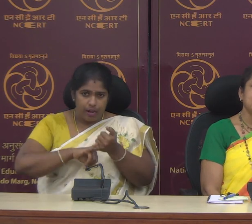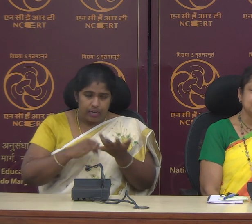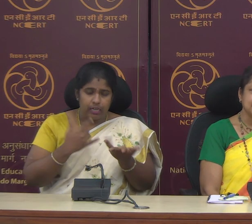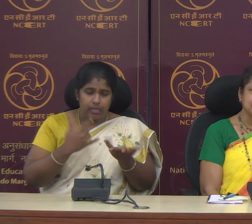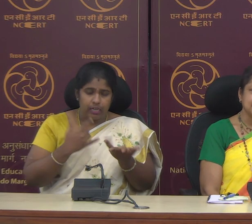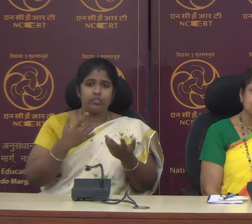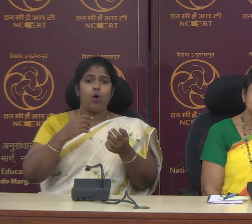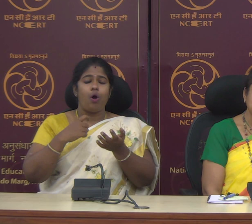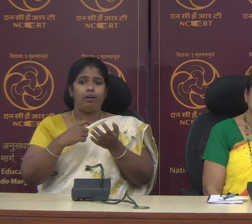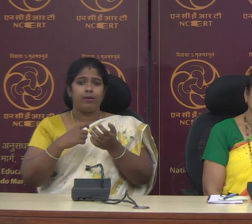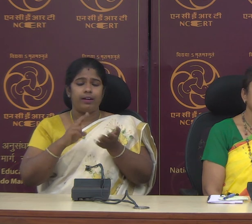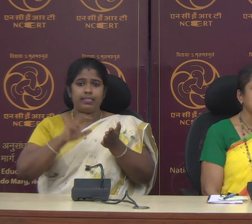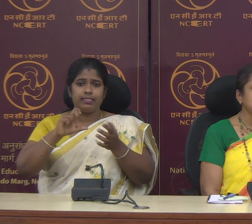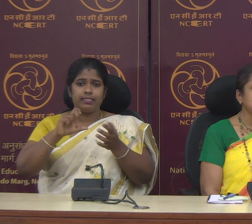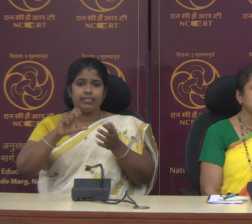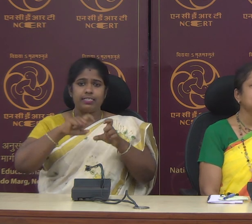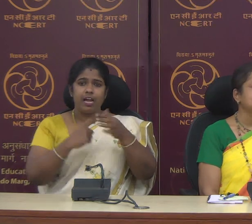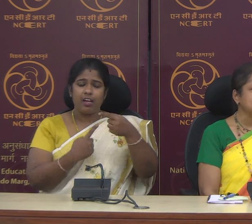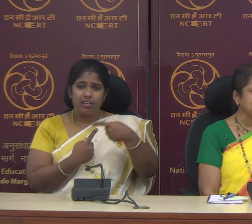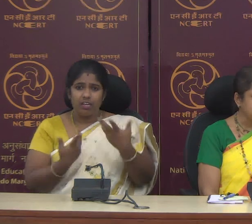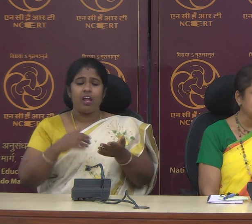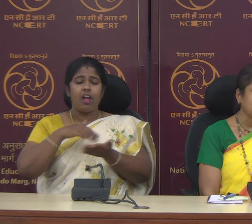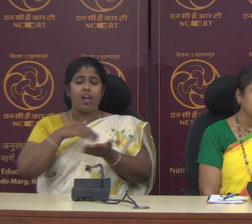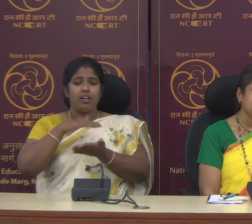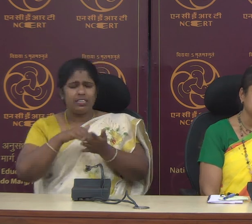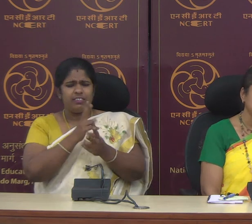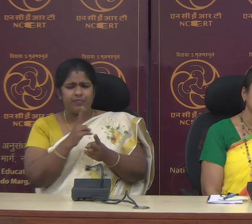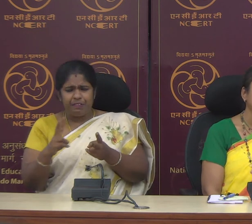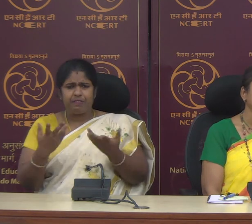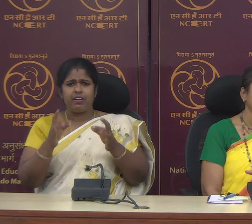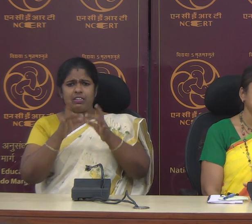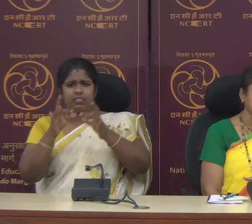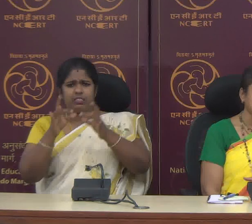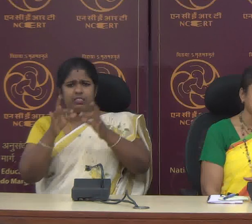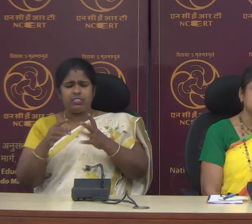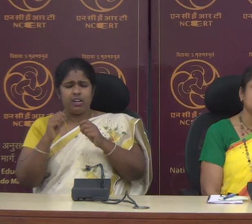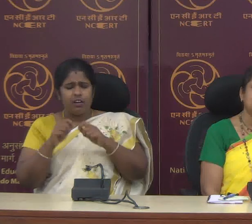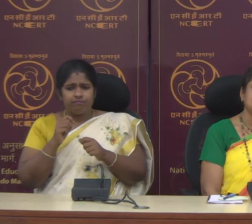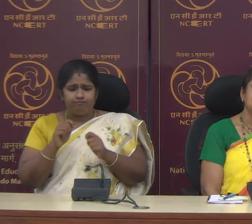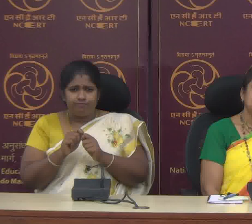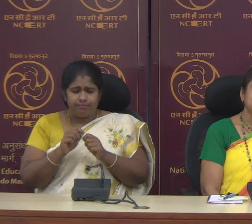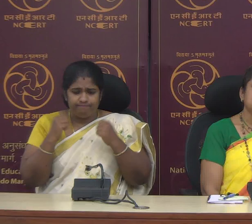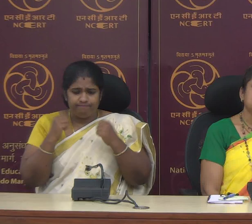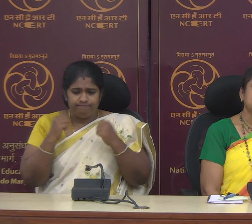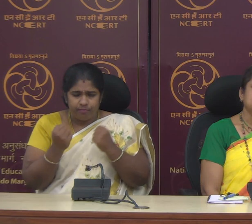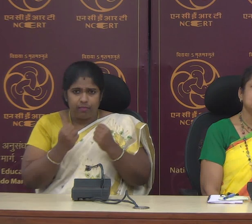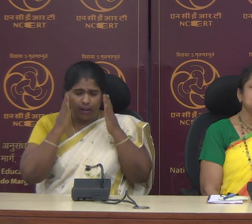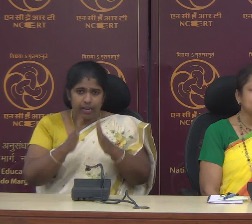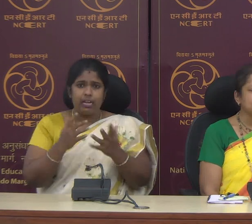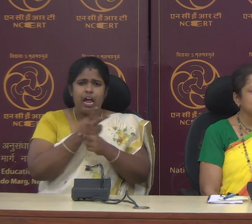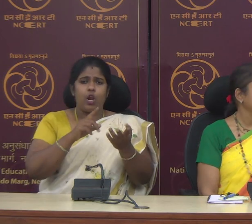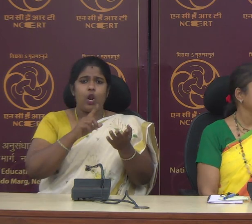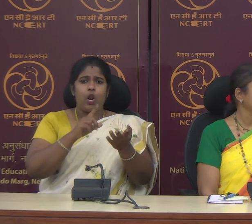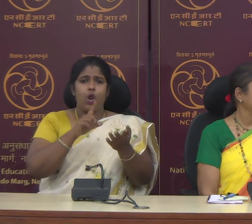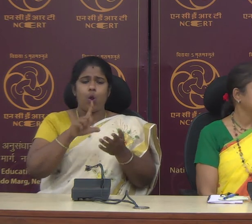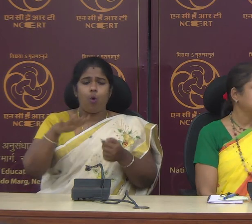कर रही है, ISLRTC भी काम कर रही है, और अलग अलग संस्थाएं भी काम कर रही हैं, और लोकल जितने चैप्टर्स हैं हमारे डेफ ऑर्गेनाइजेशंस की,